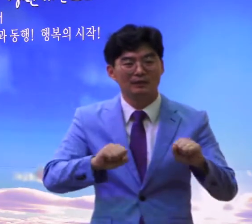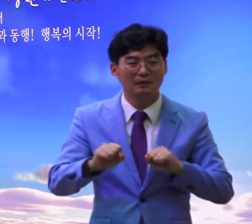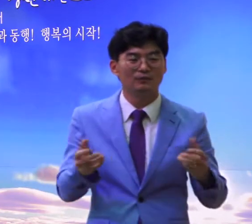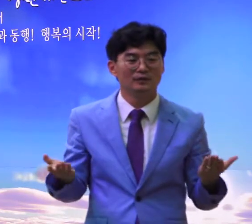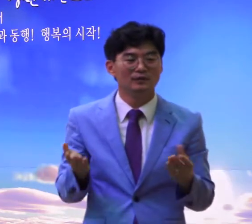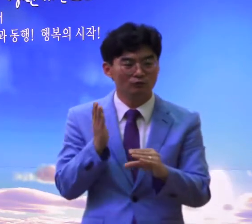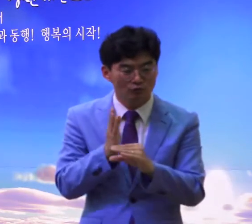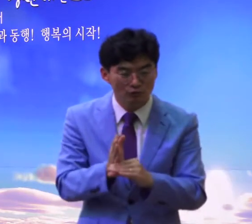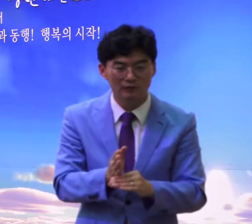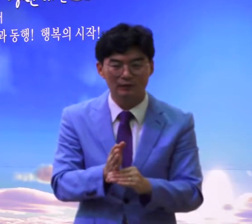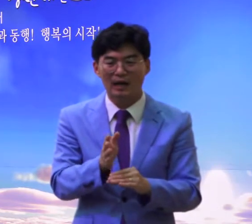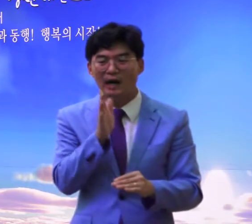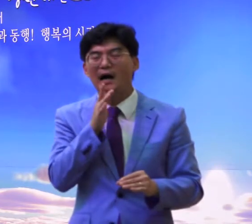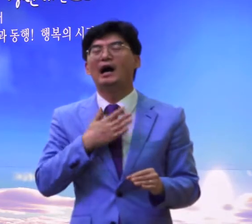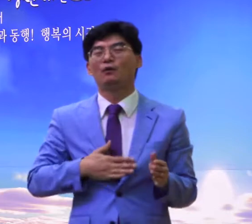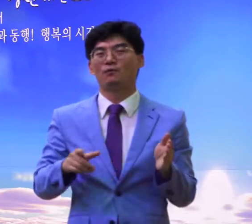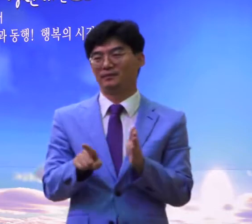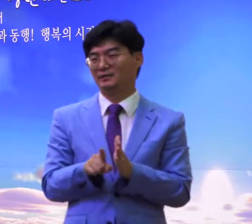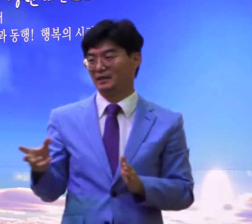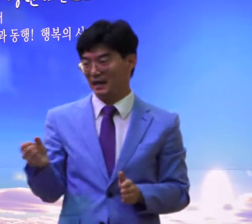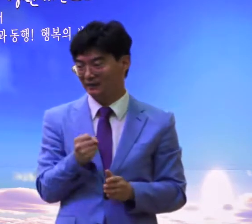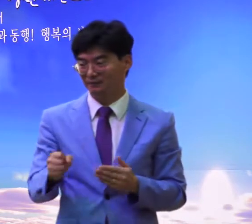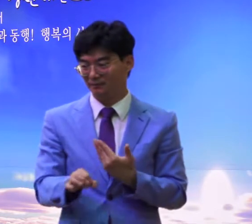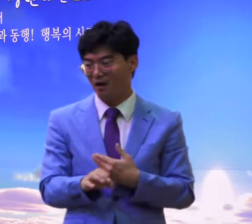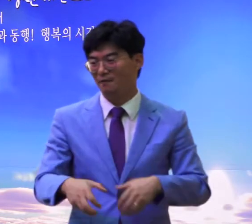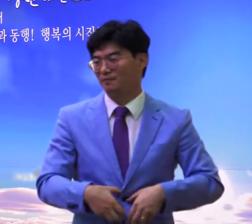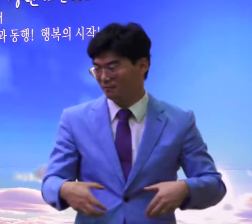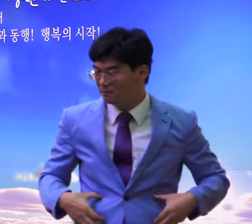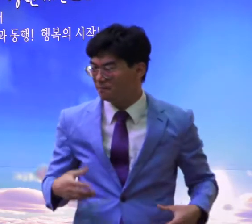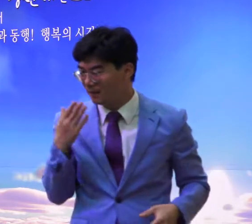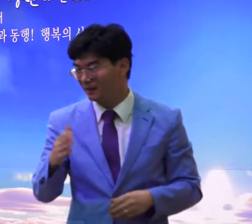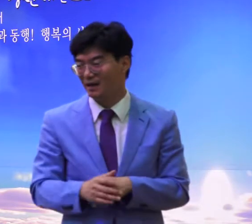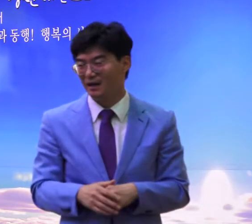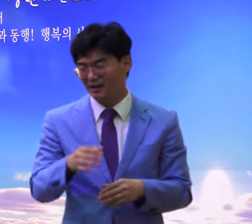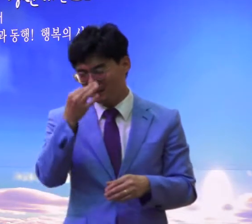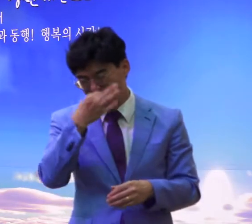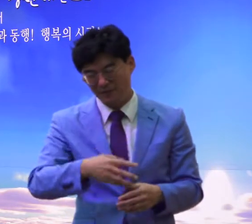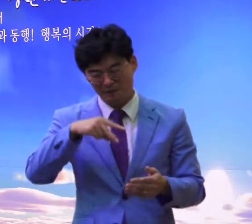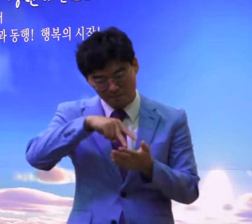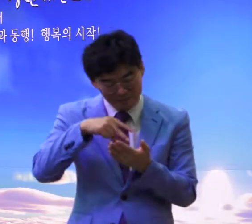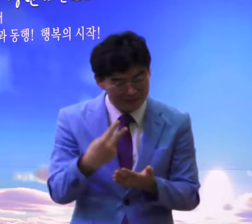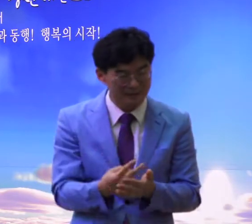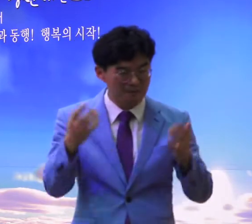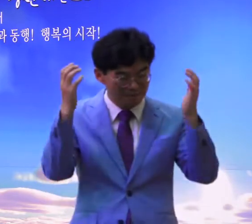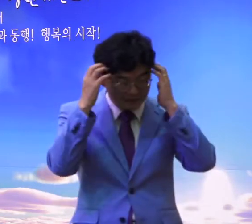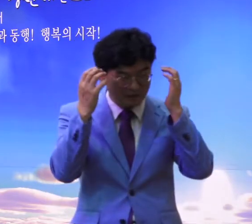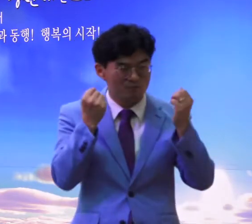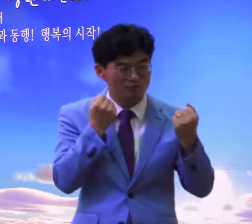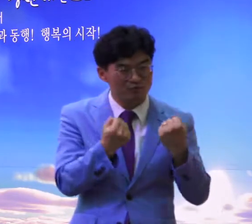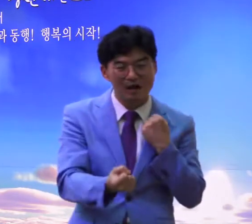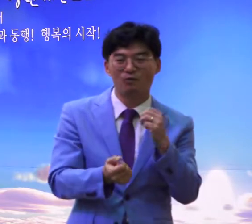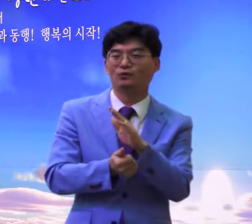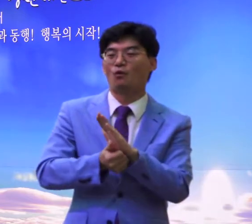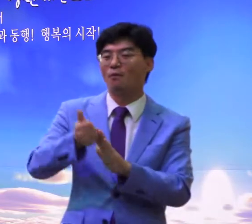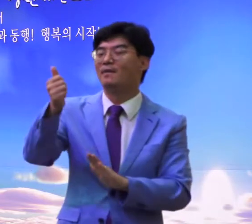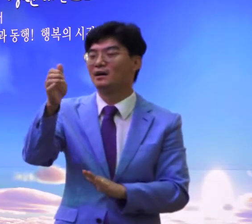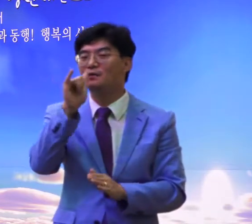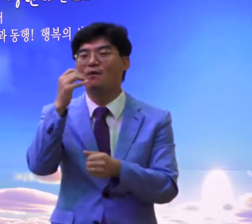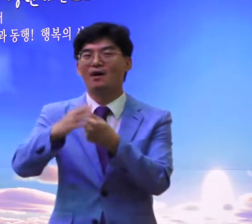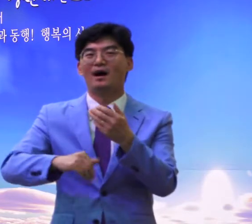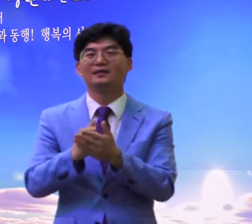견딜 수 있습니다. 그리고 오히려 그 속에서 소망을 가질 수가 있습니다. 최후의 승리, 하나님 나라를 바라보면서